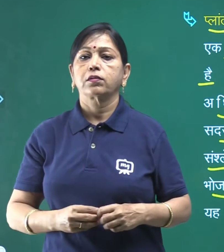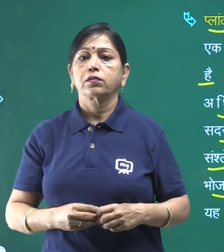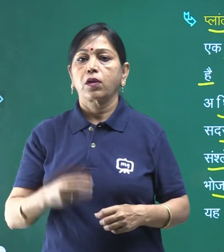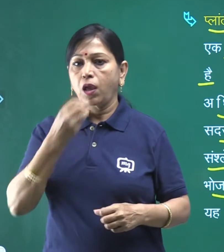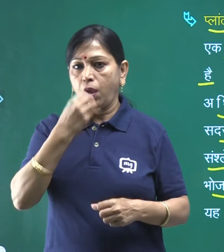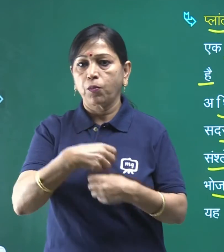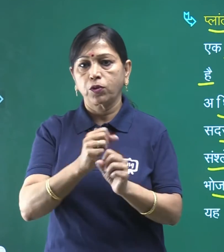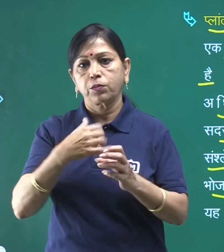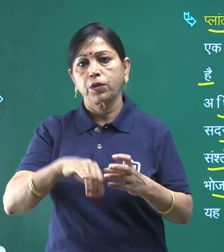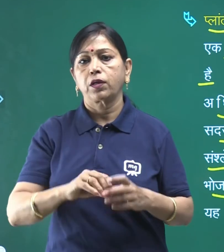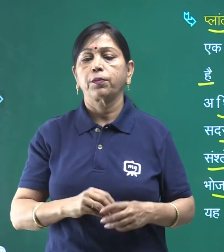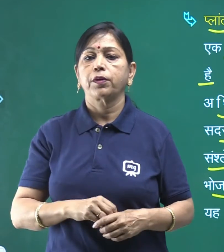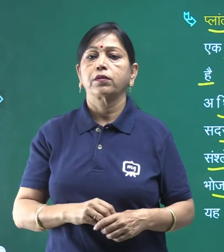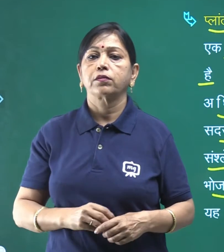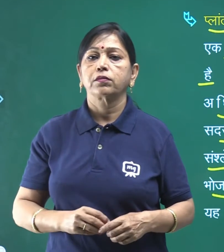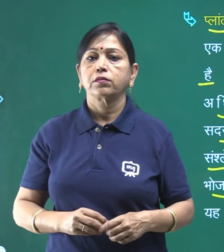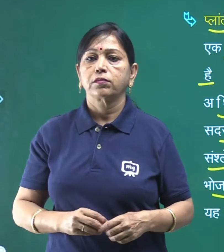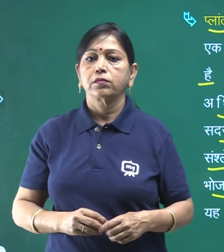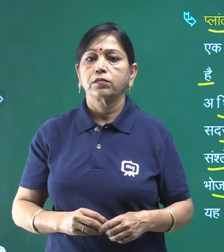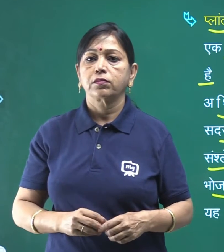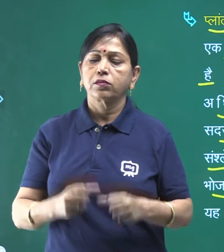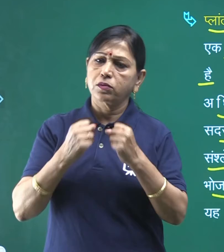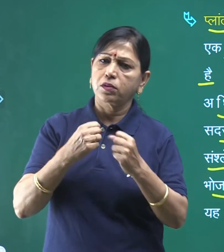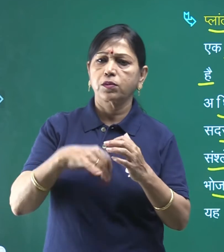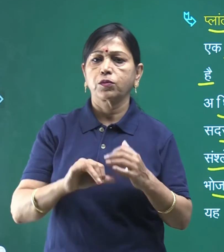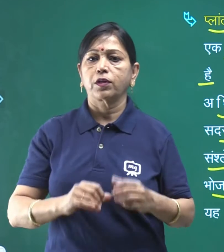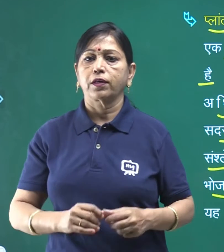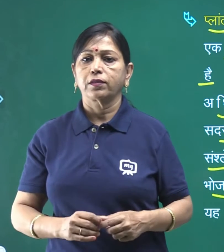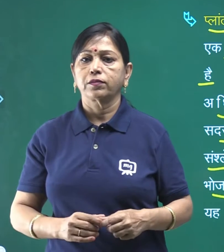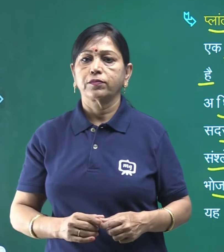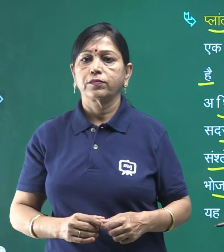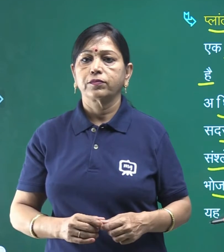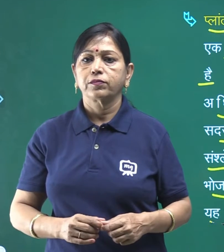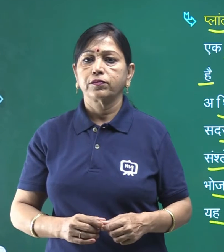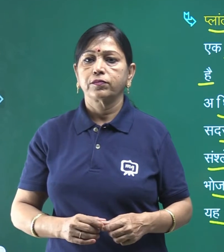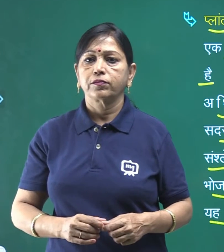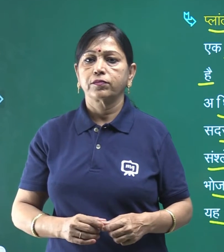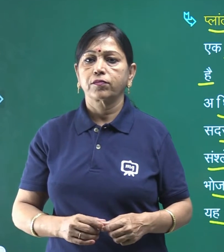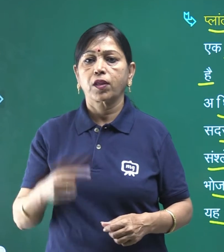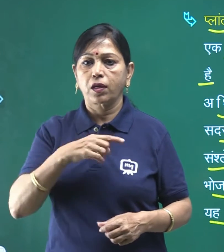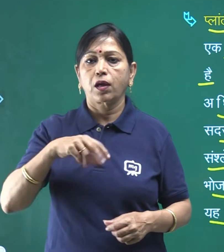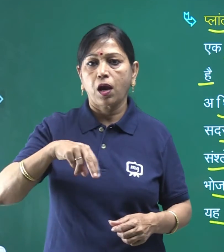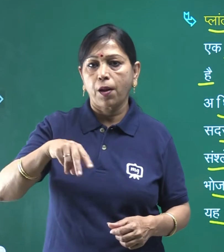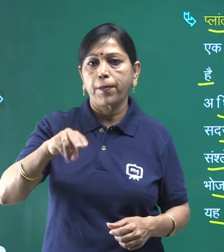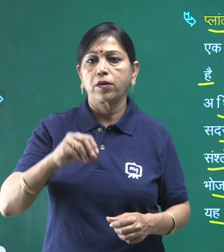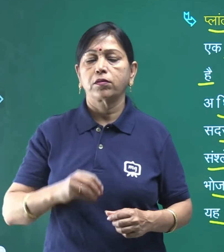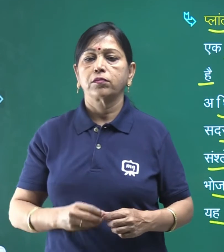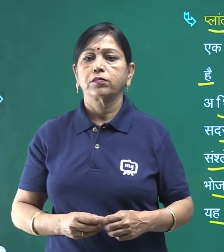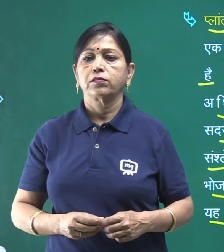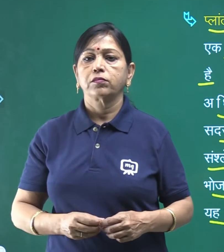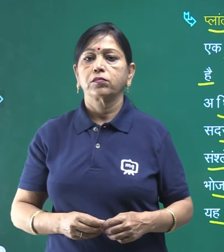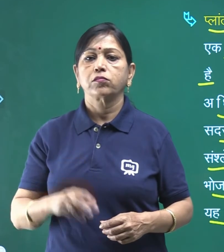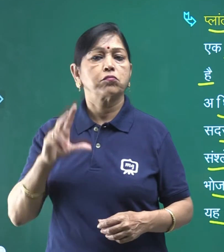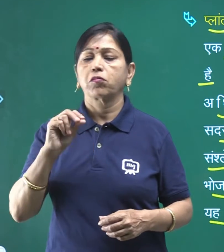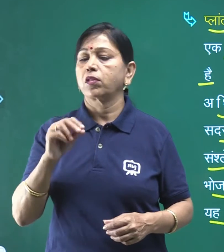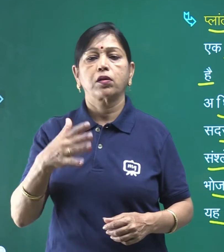भोजन बनाने में समर्थ होते हैं। ये गमन नहीं